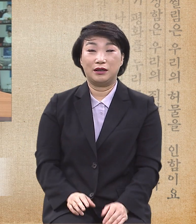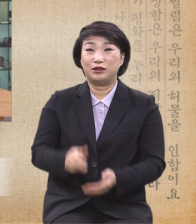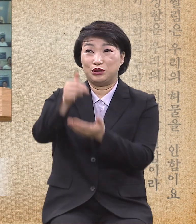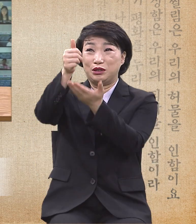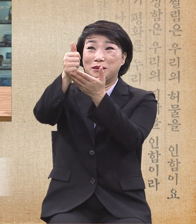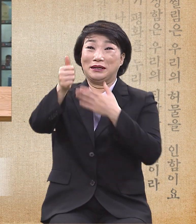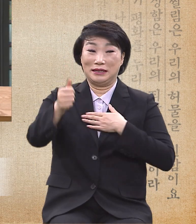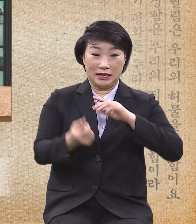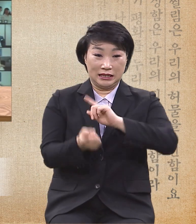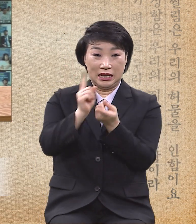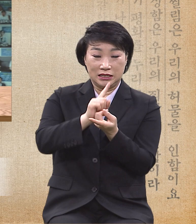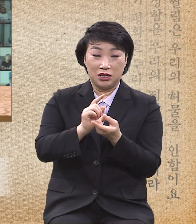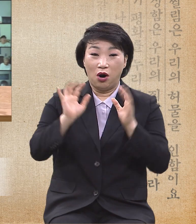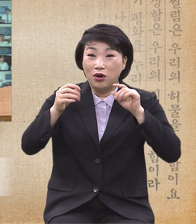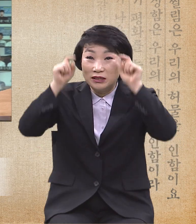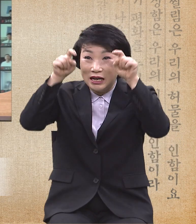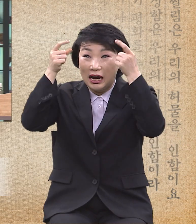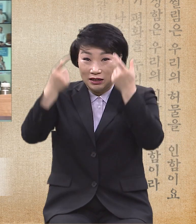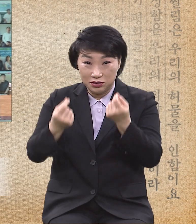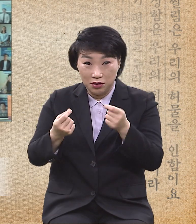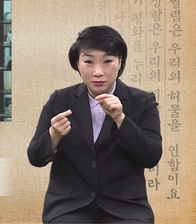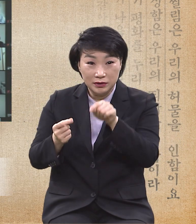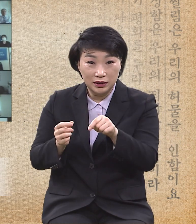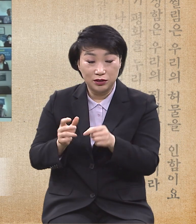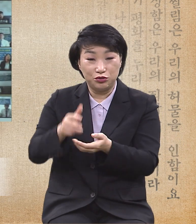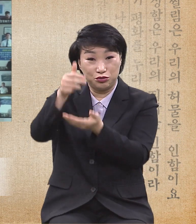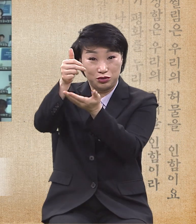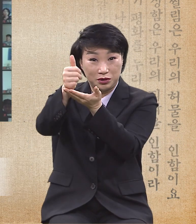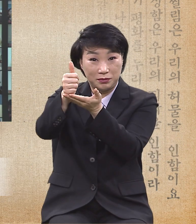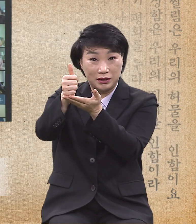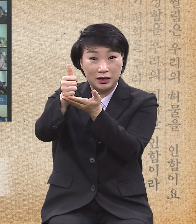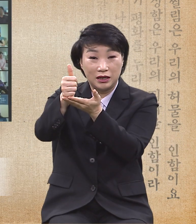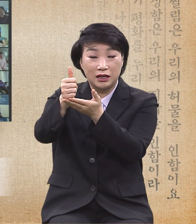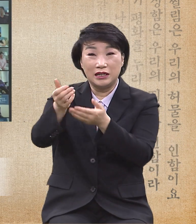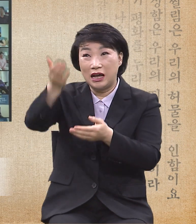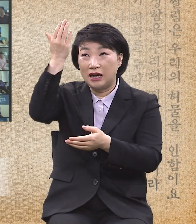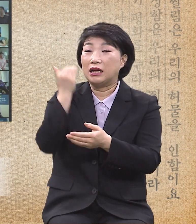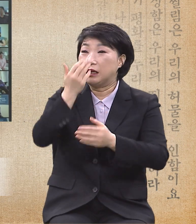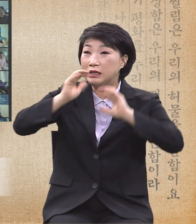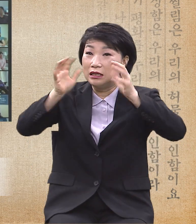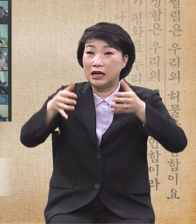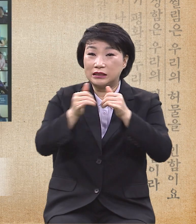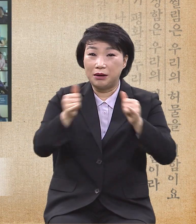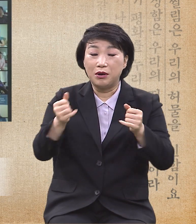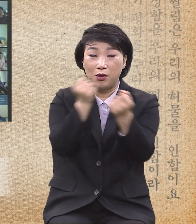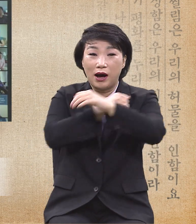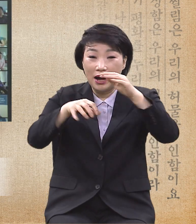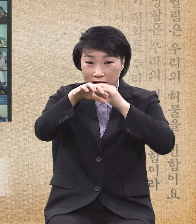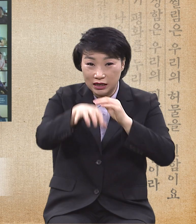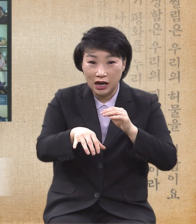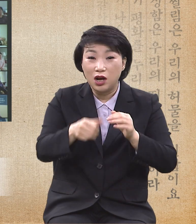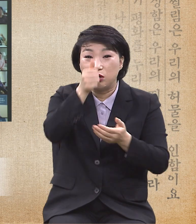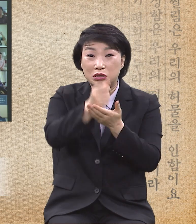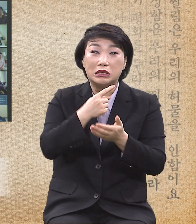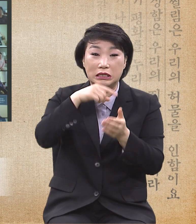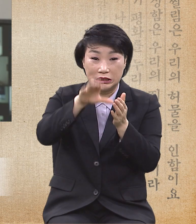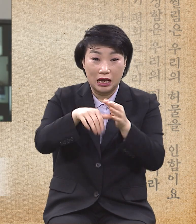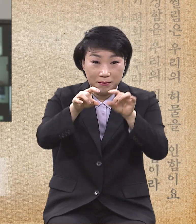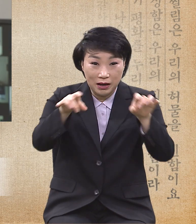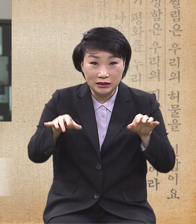주님이 내 대신 어린 양처럼 과거 이스라엘 백성들이 광야에서 범죄할